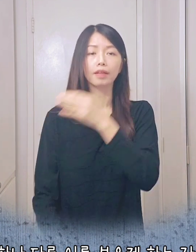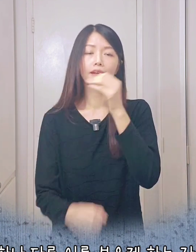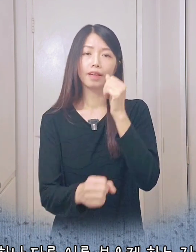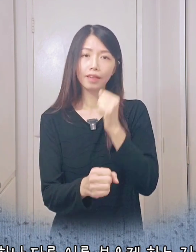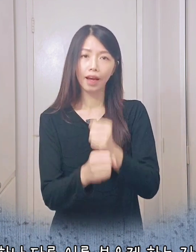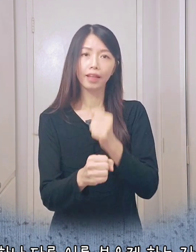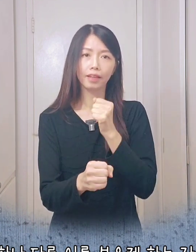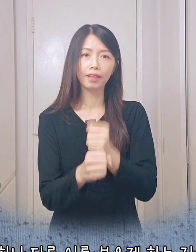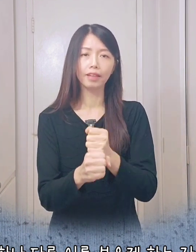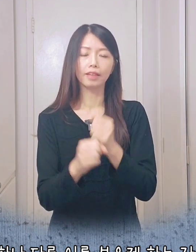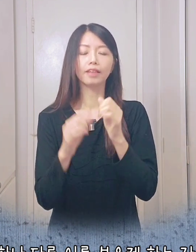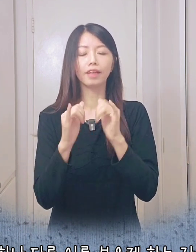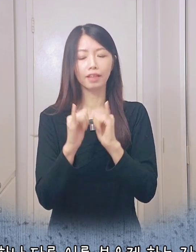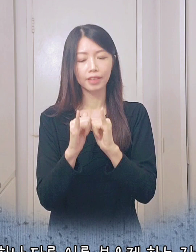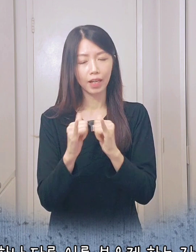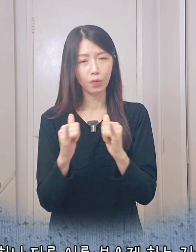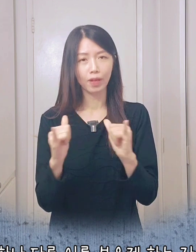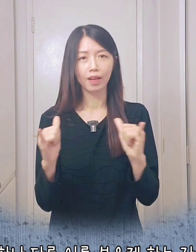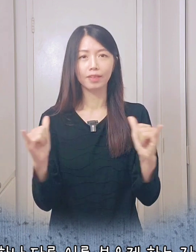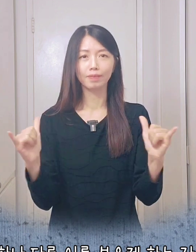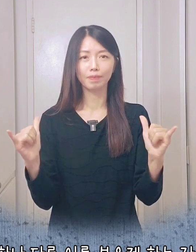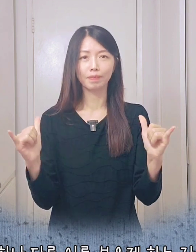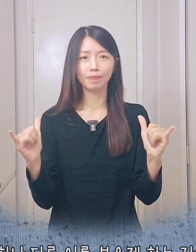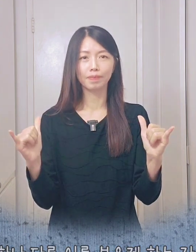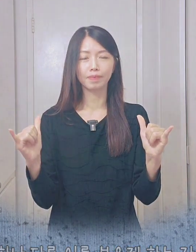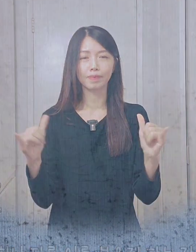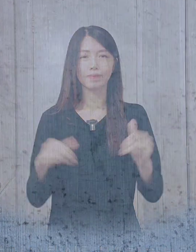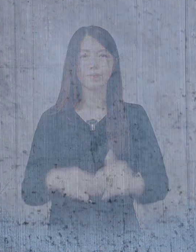부욕해 하는 자로다.